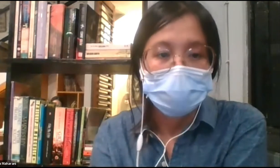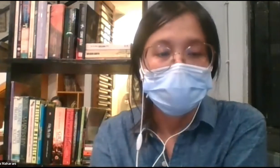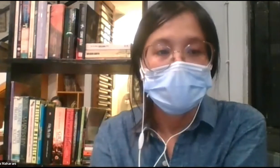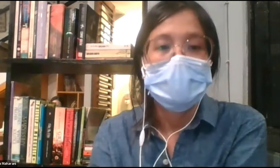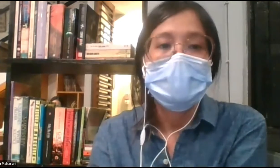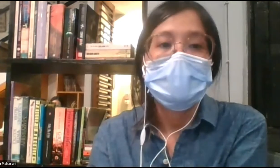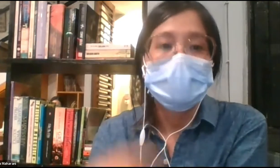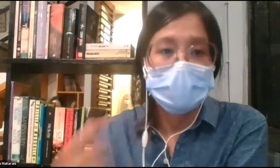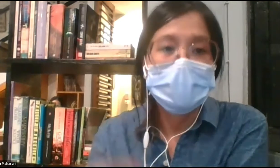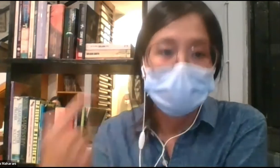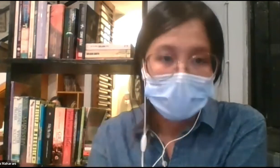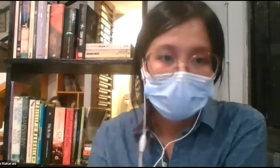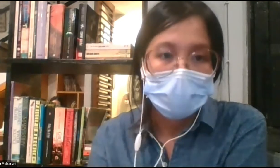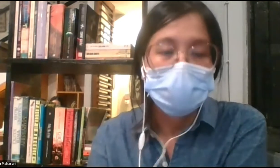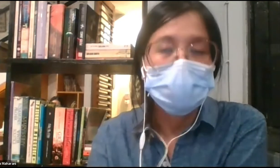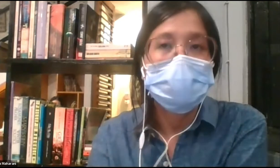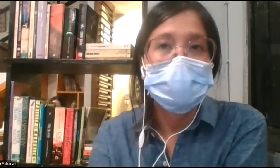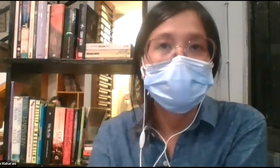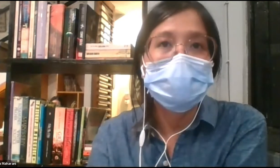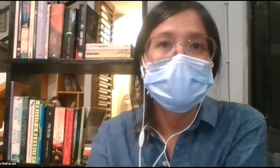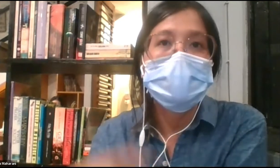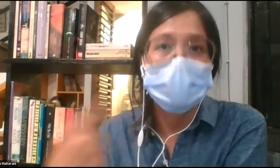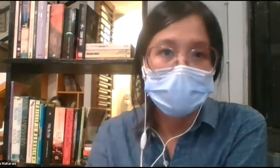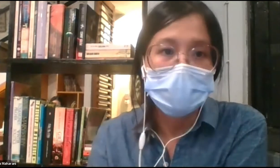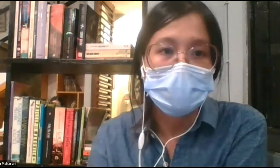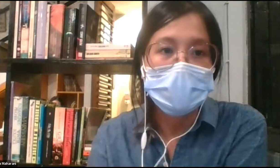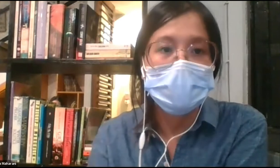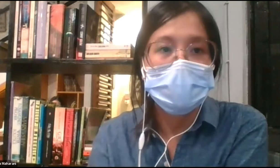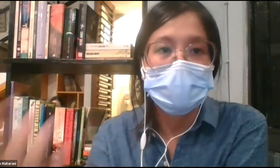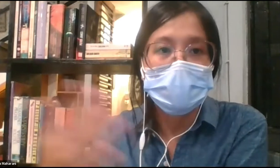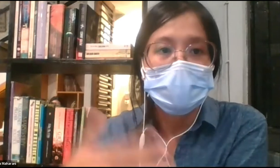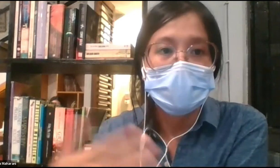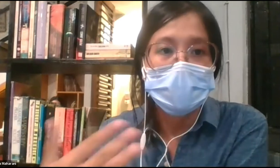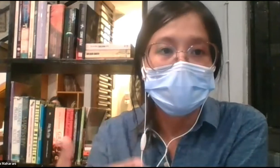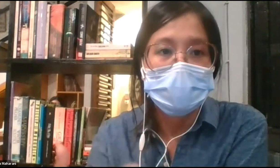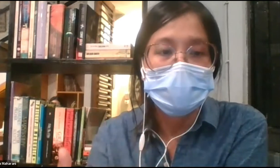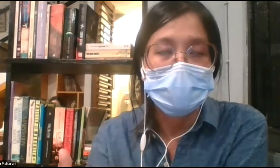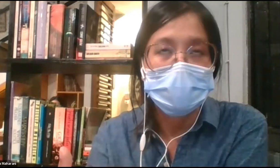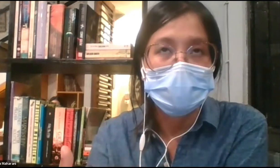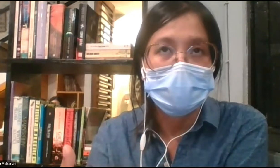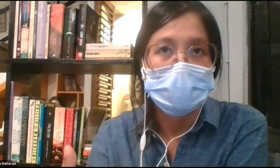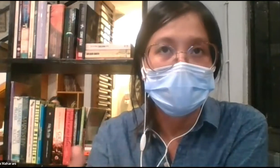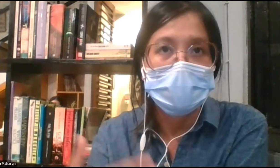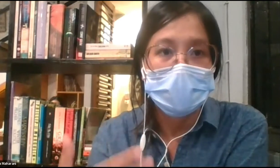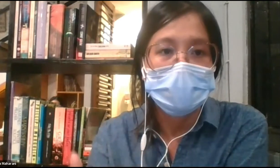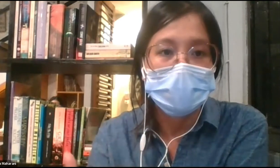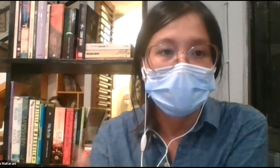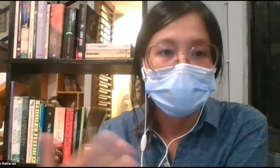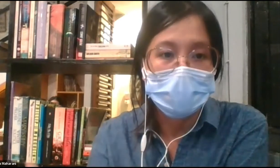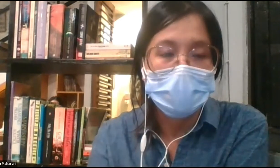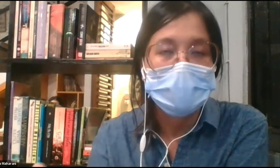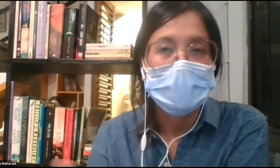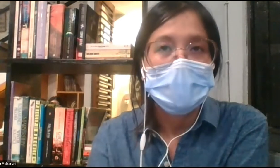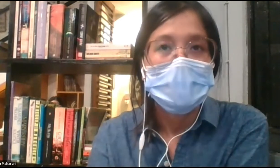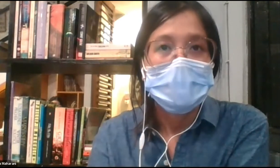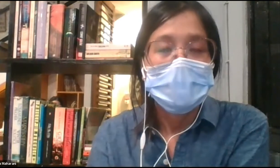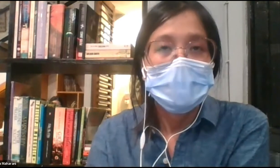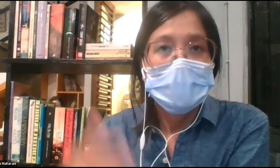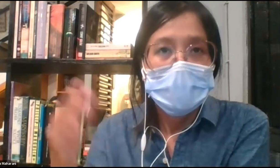langsung. Kedalaman sebuah cerita, maka tadi saya sampaikan di awal materi saya,